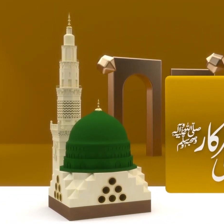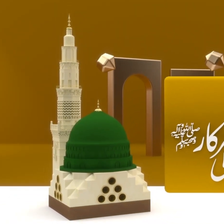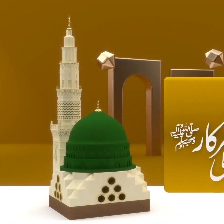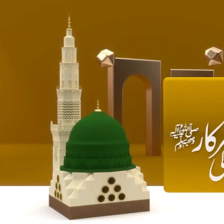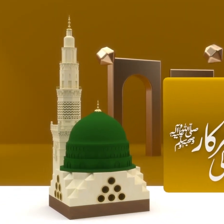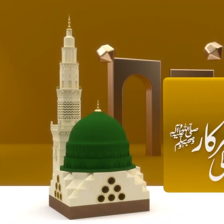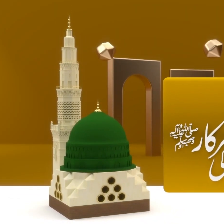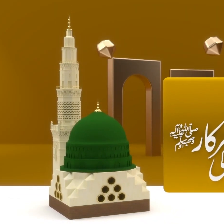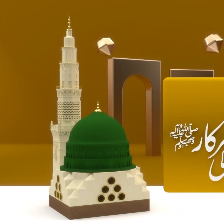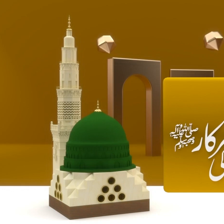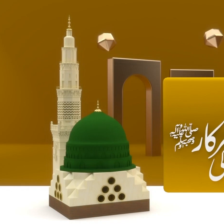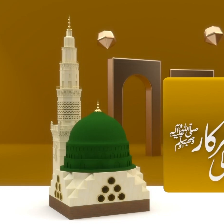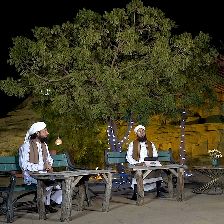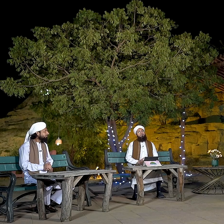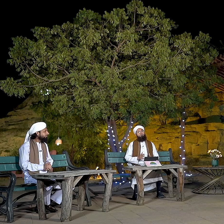کی۔